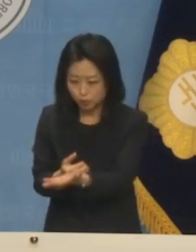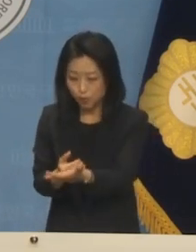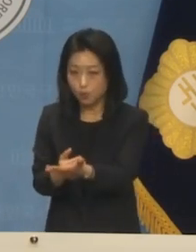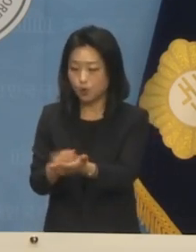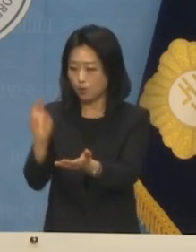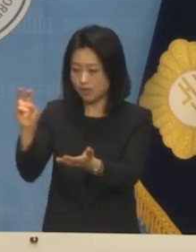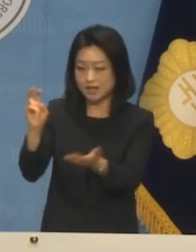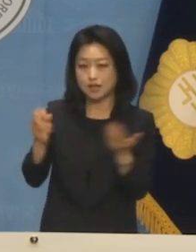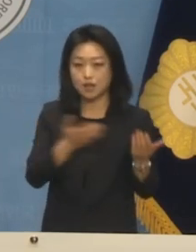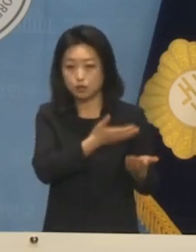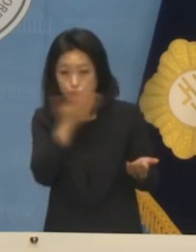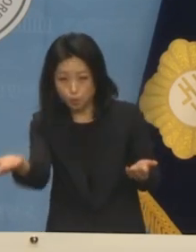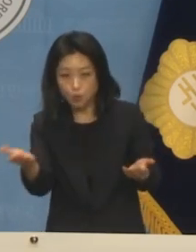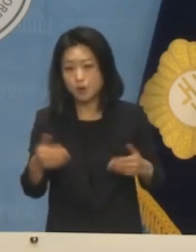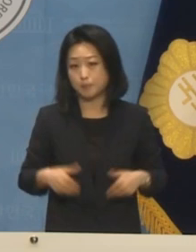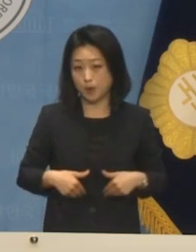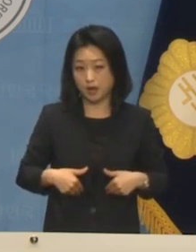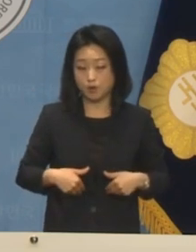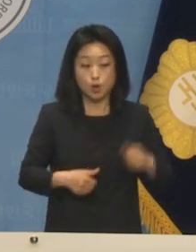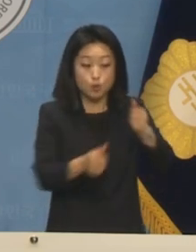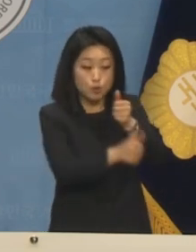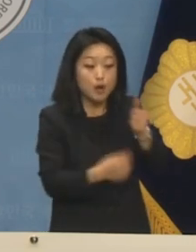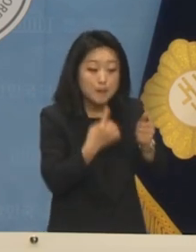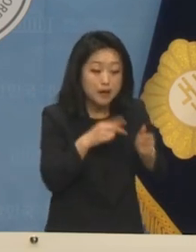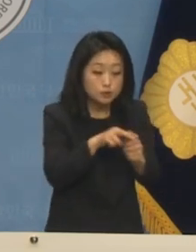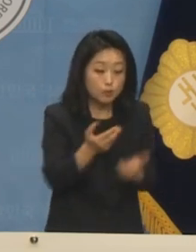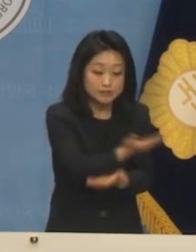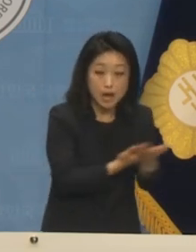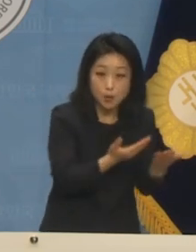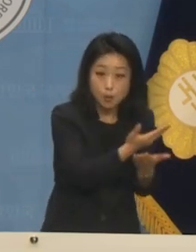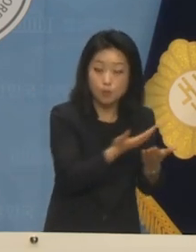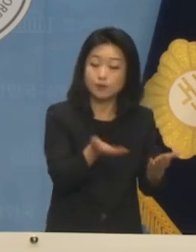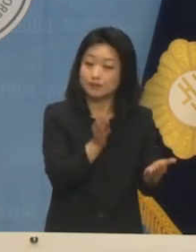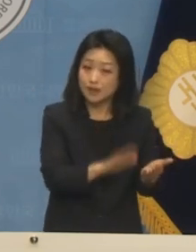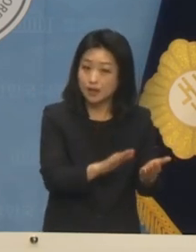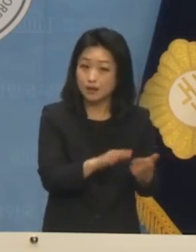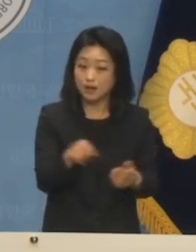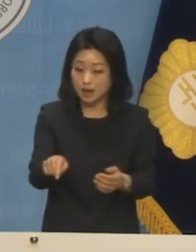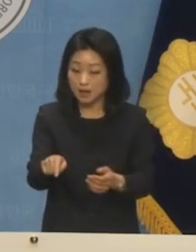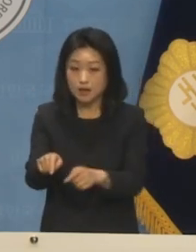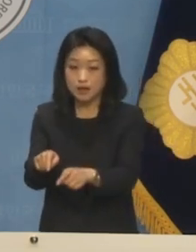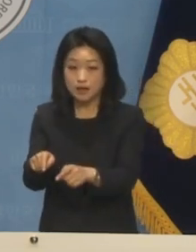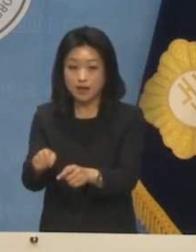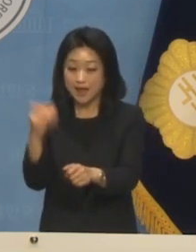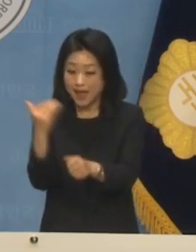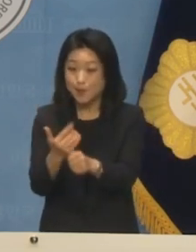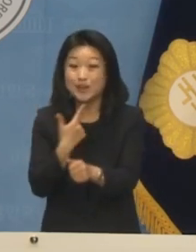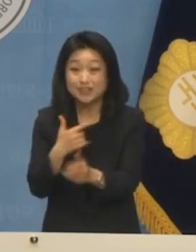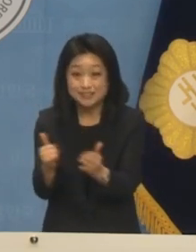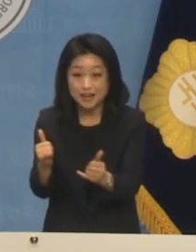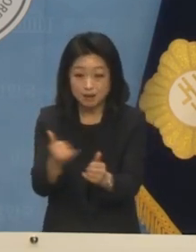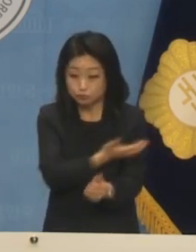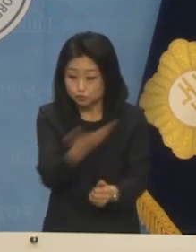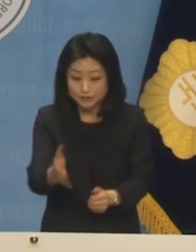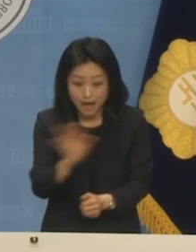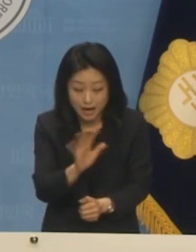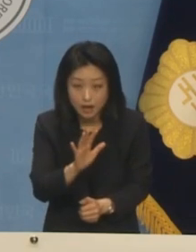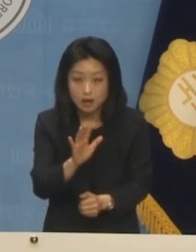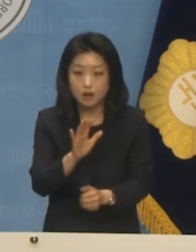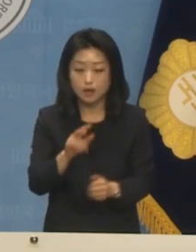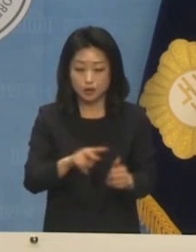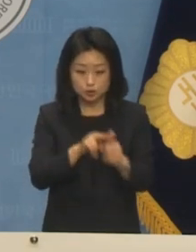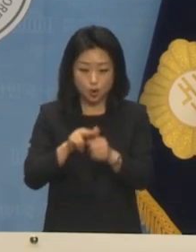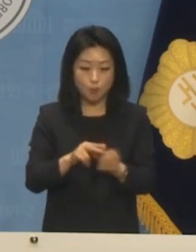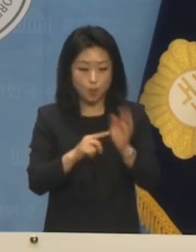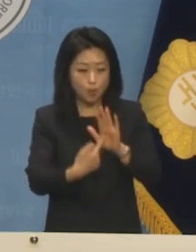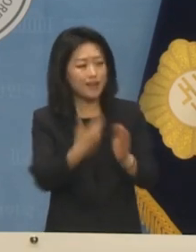신속 공정한 판정을 위해 위원들에게는 공유되는 자료가 굳이 당사자에게만 신문회의가 종결된 이후에 정보공개